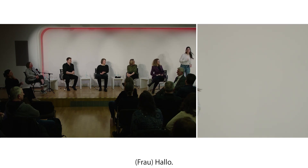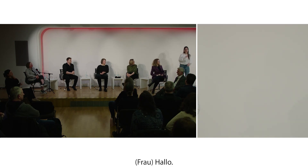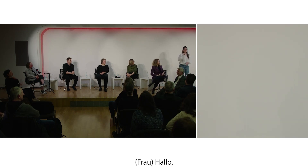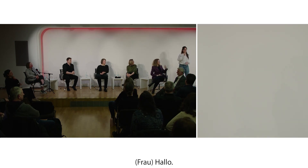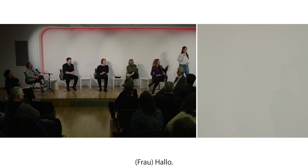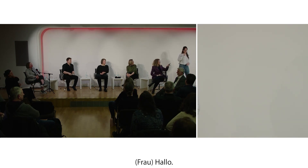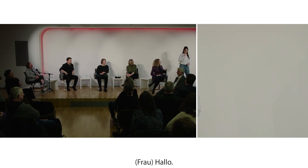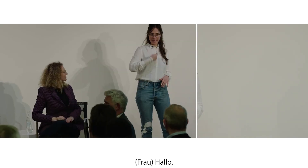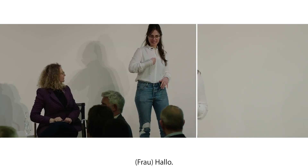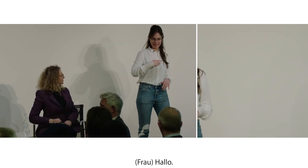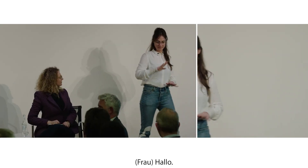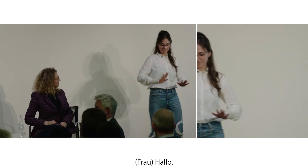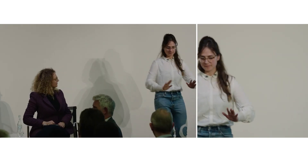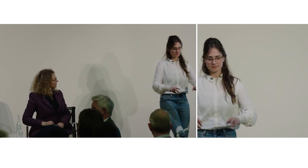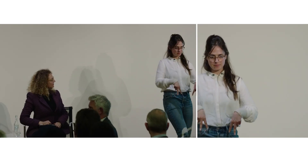Hallo.